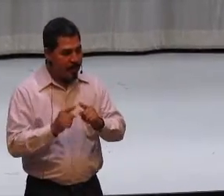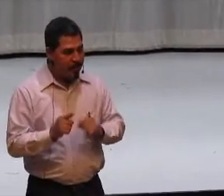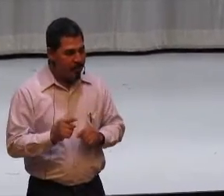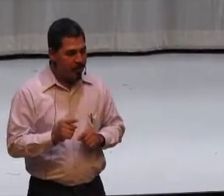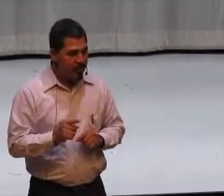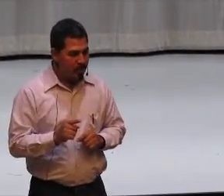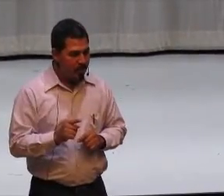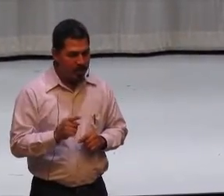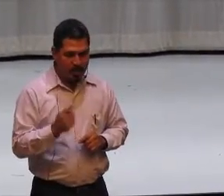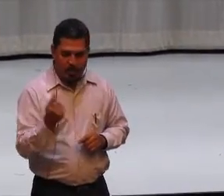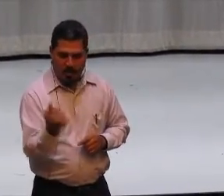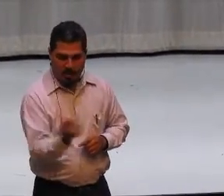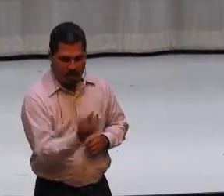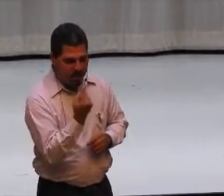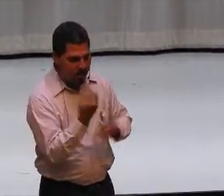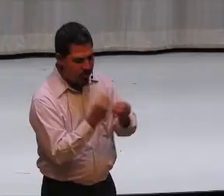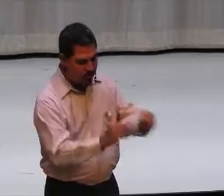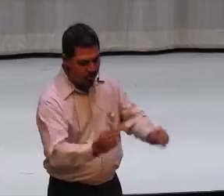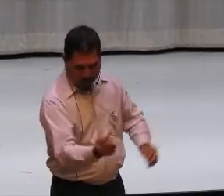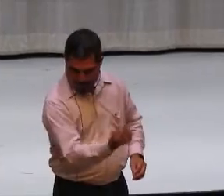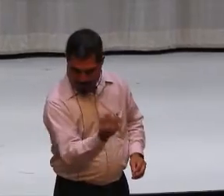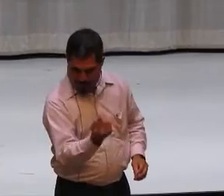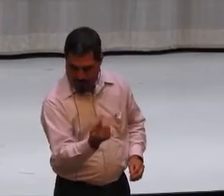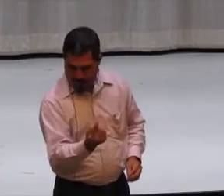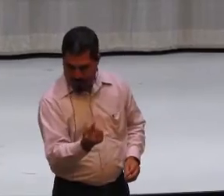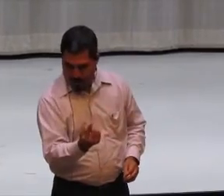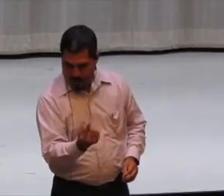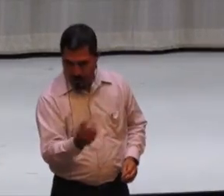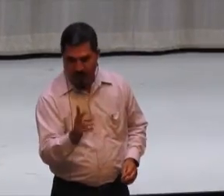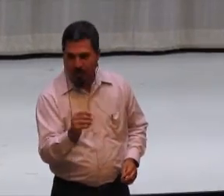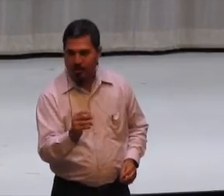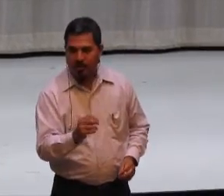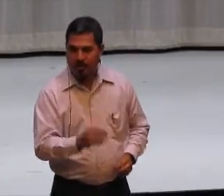pero no los dejo solos. No.